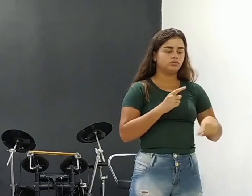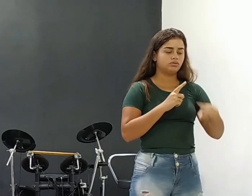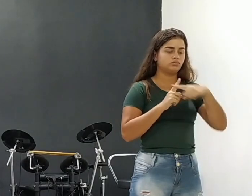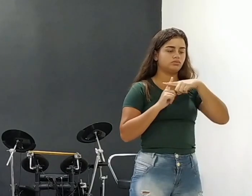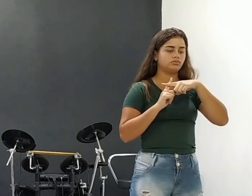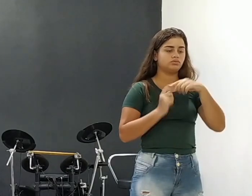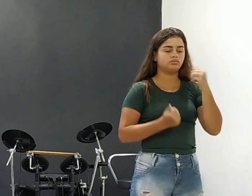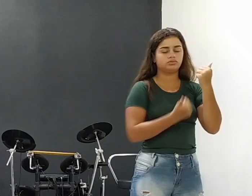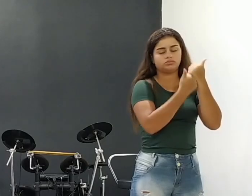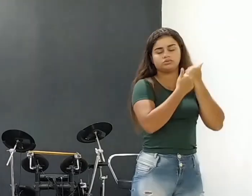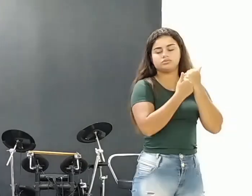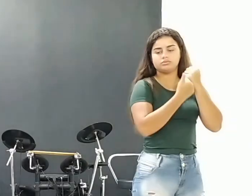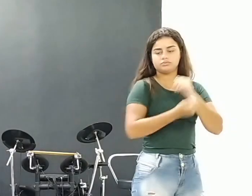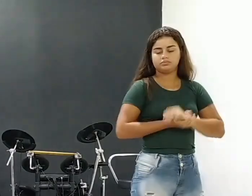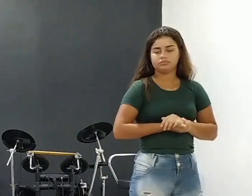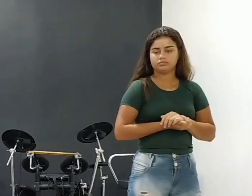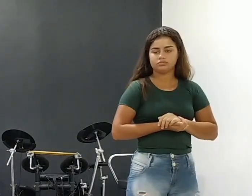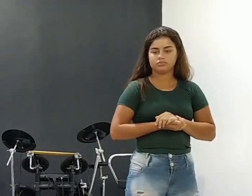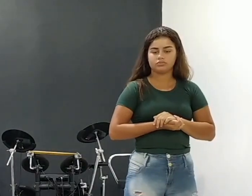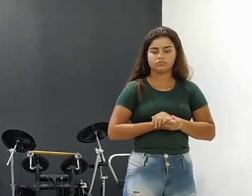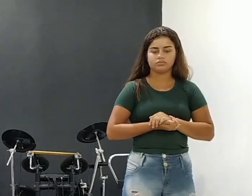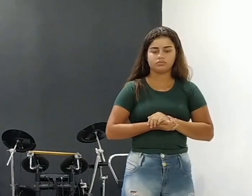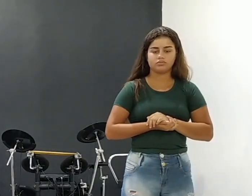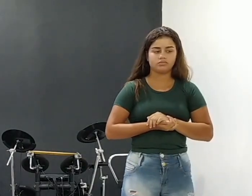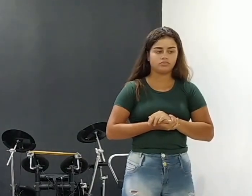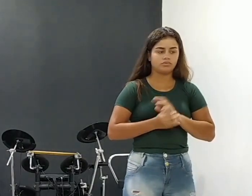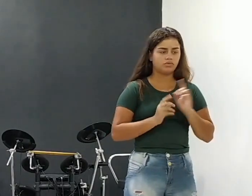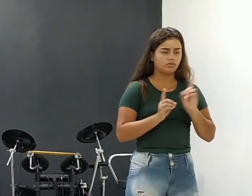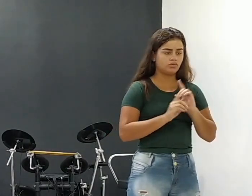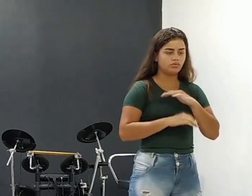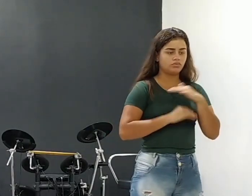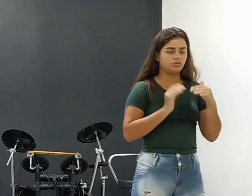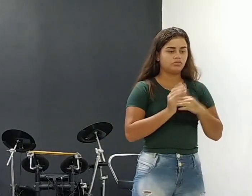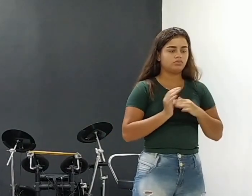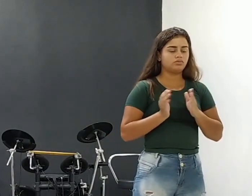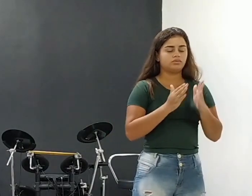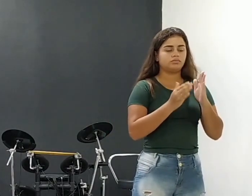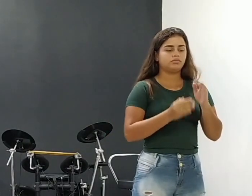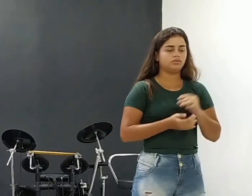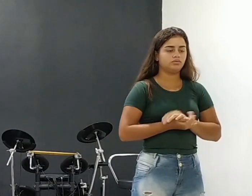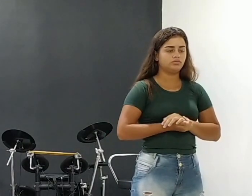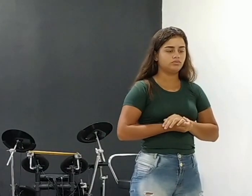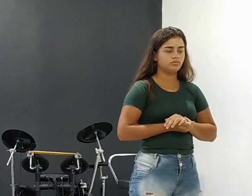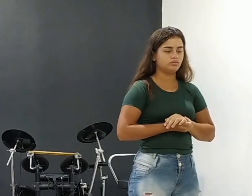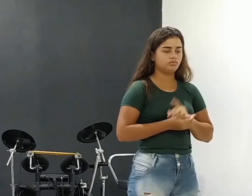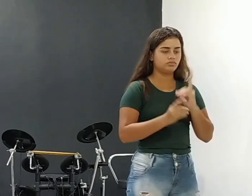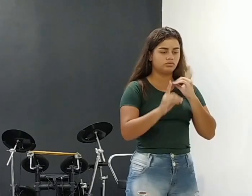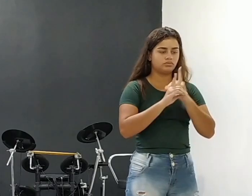Todos os caminhos não levam a Deus. Só existe um caminho.